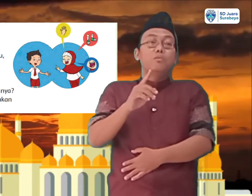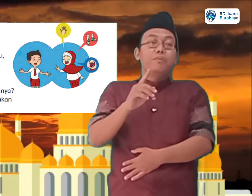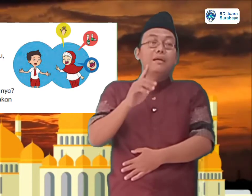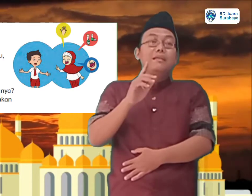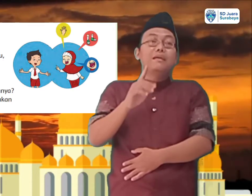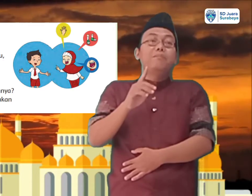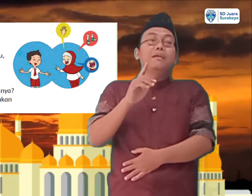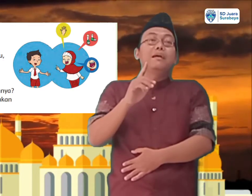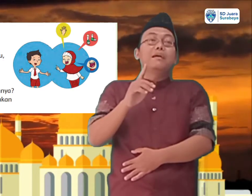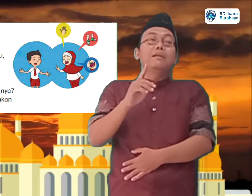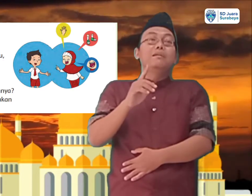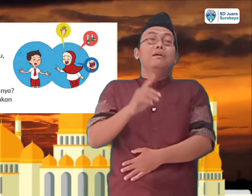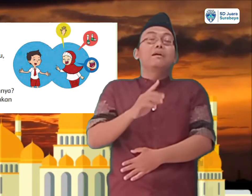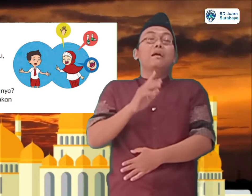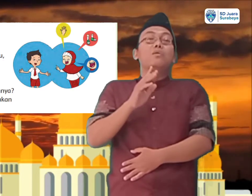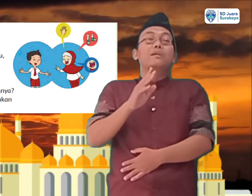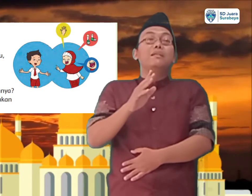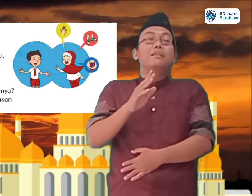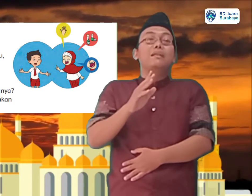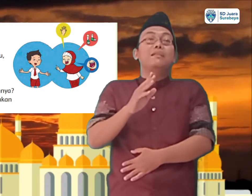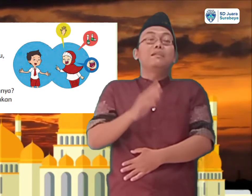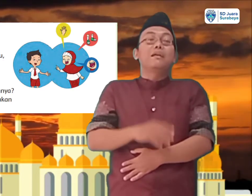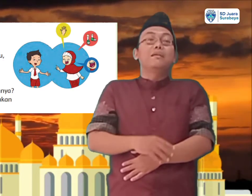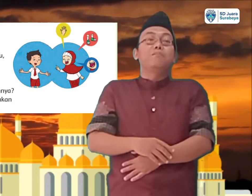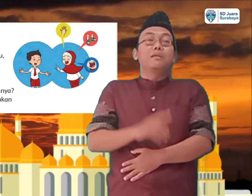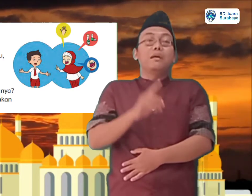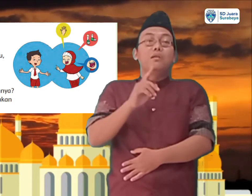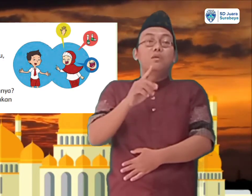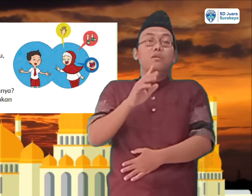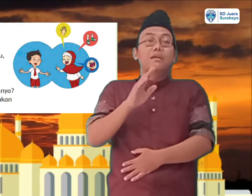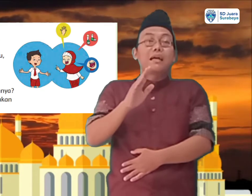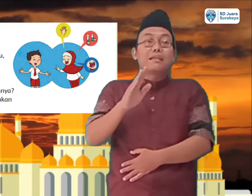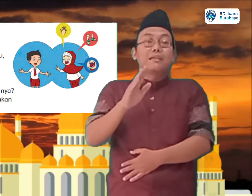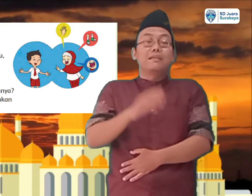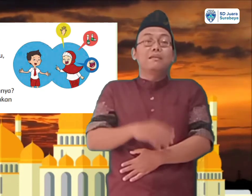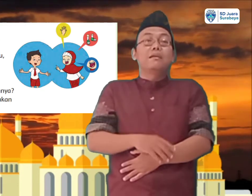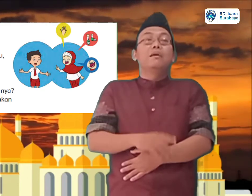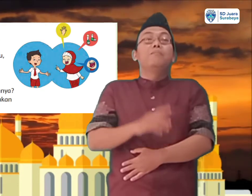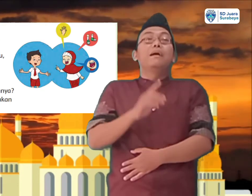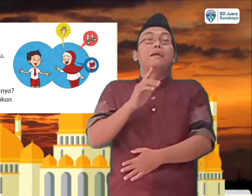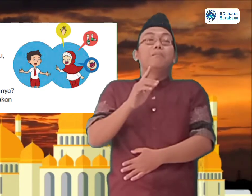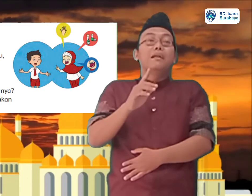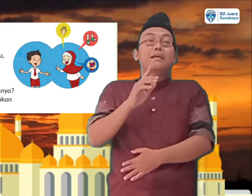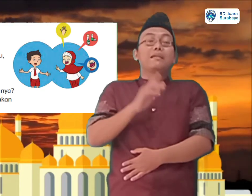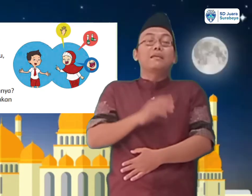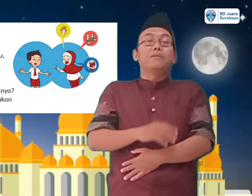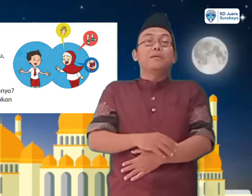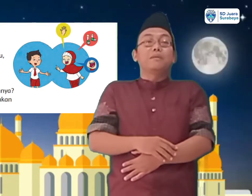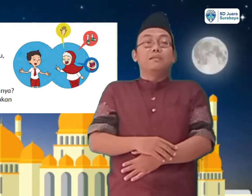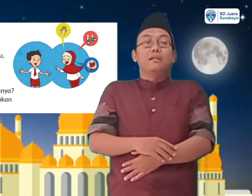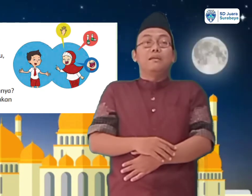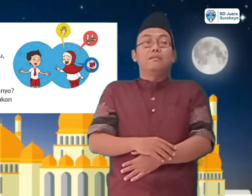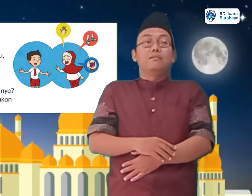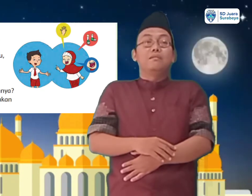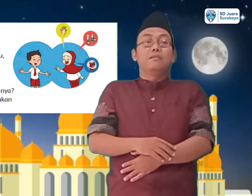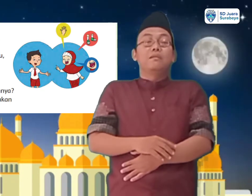kalau kita tidak diberi Allah kaki, bagaimana kita bisa berjalan? Apa kita mesot seperti